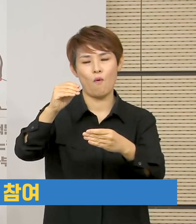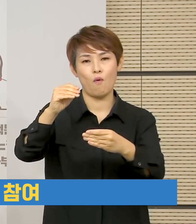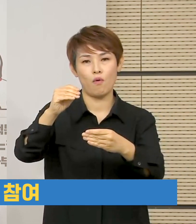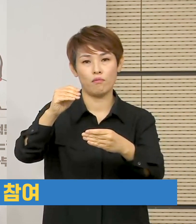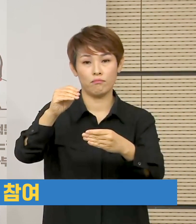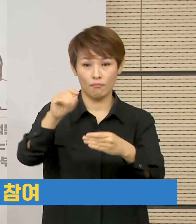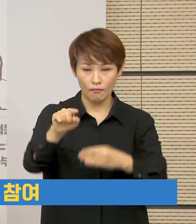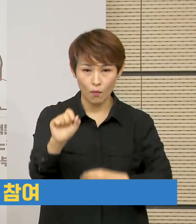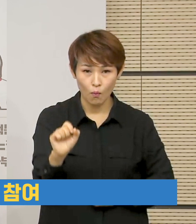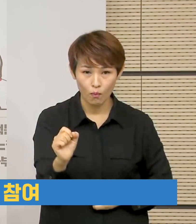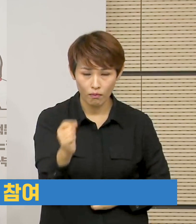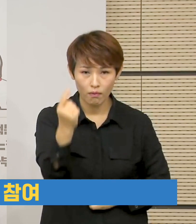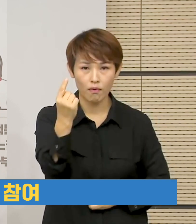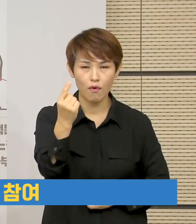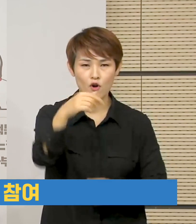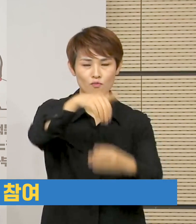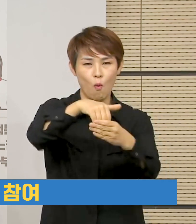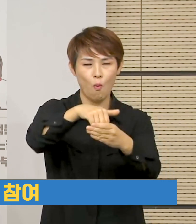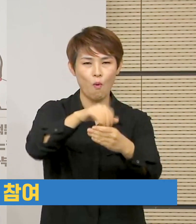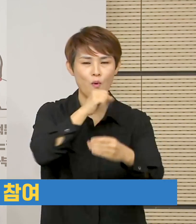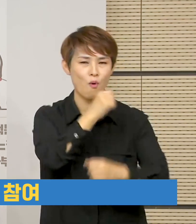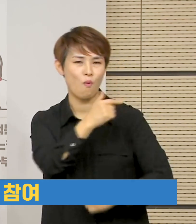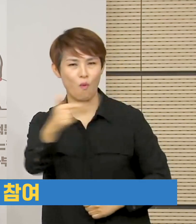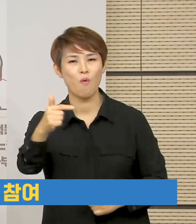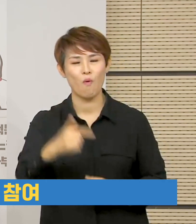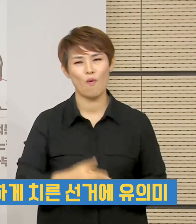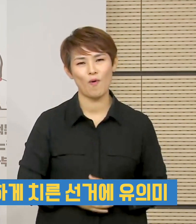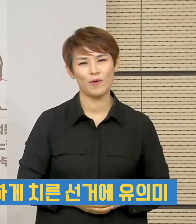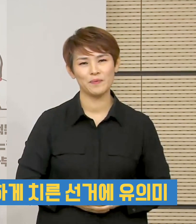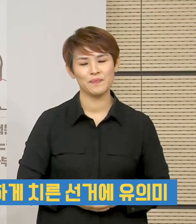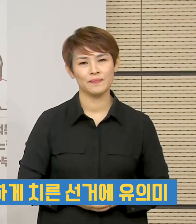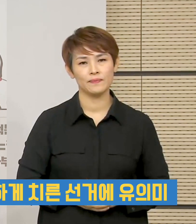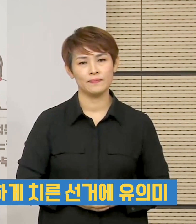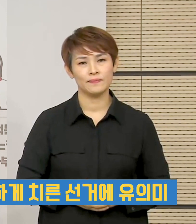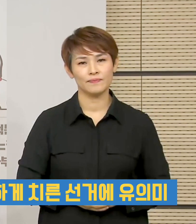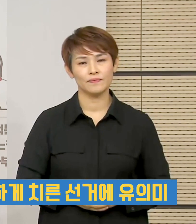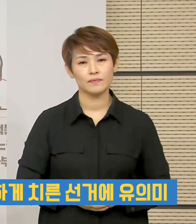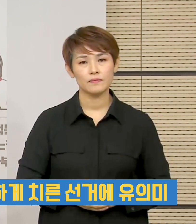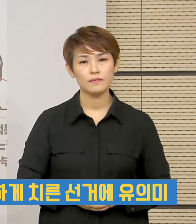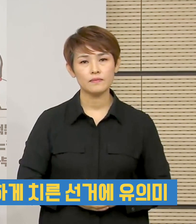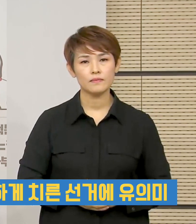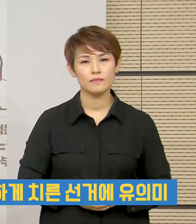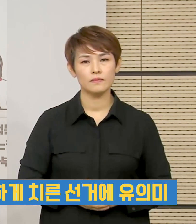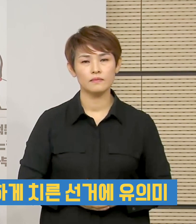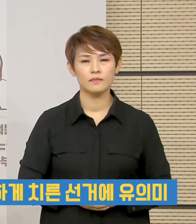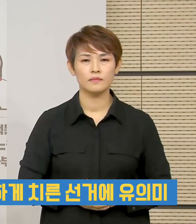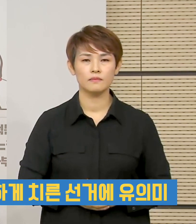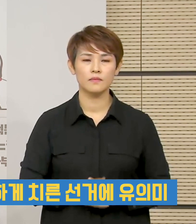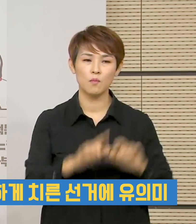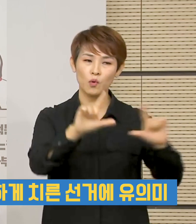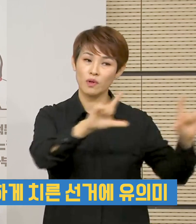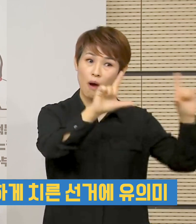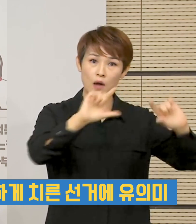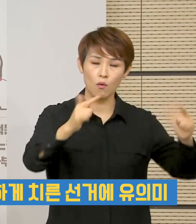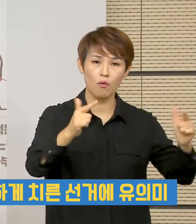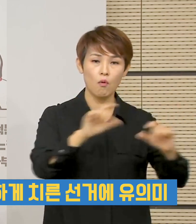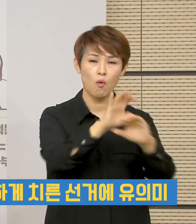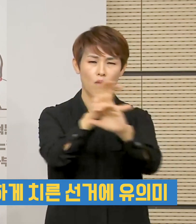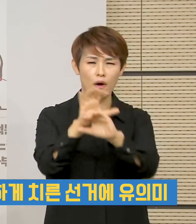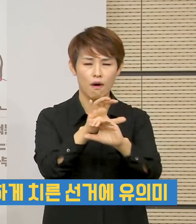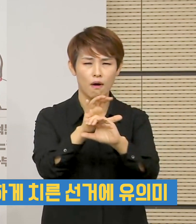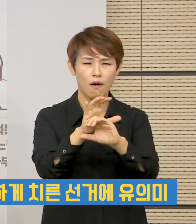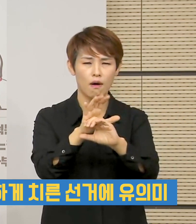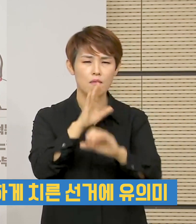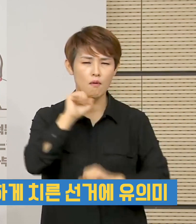이로 인해 기록적인 투표를 보여주었습니다 이러한 것들이 일반적인 사항이 아니라 코로나 1구 라는